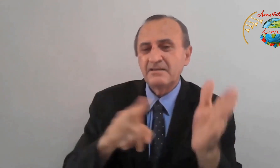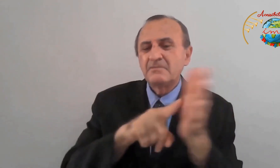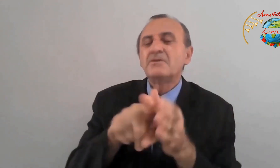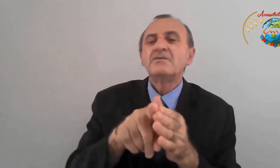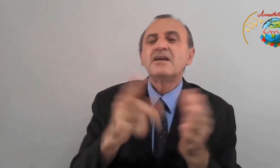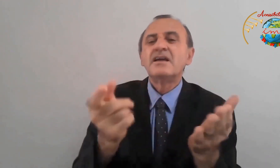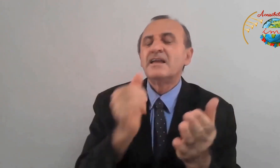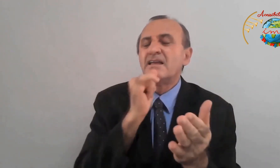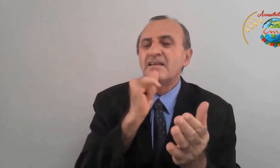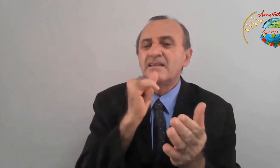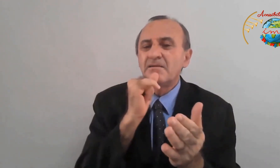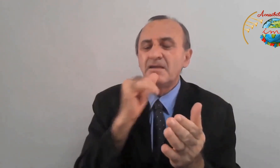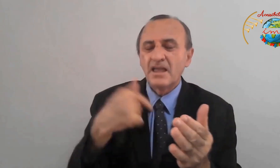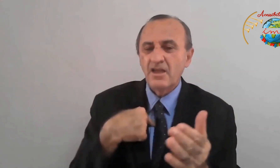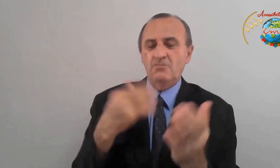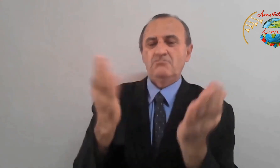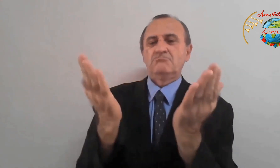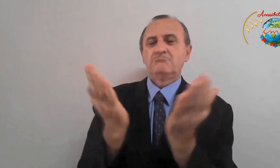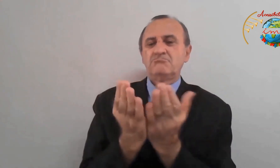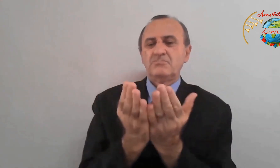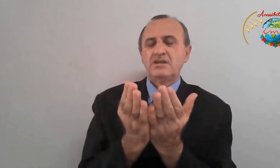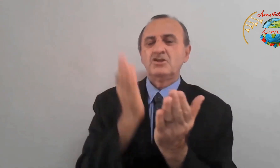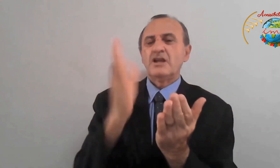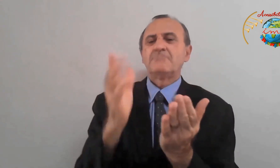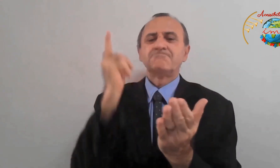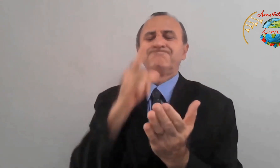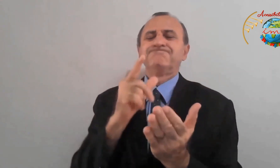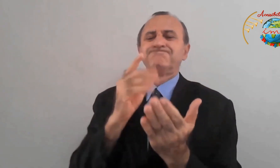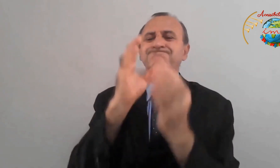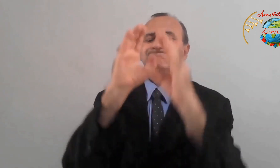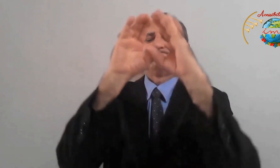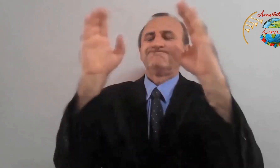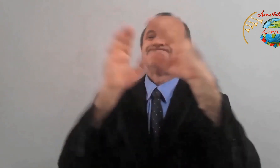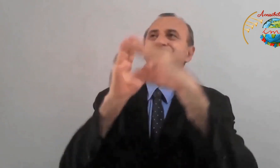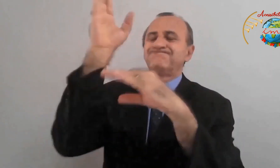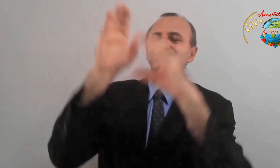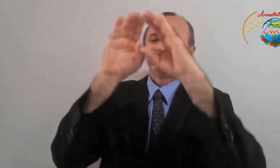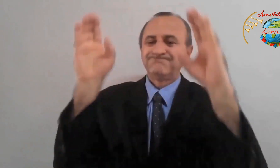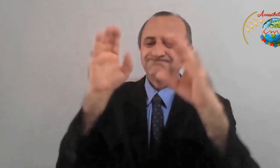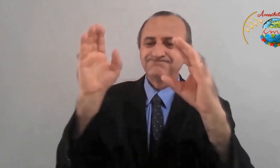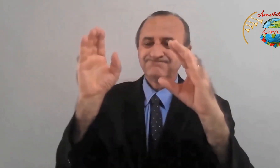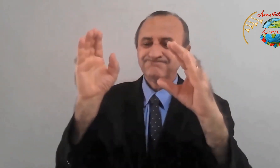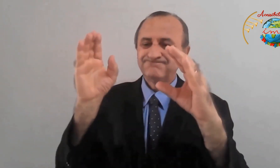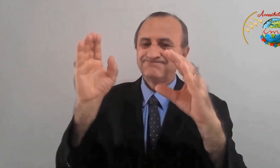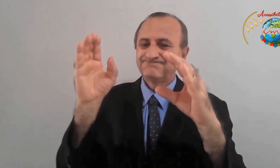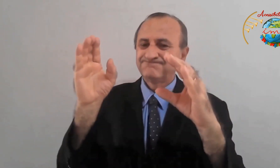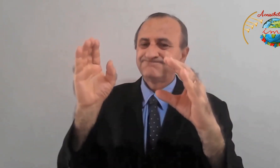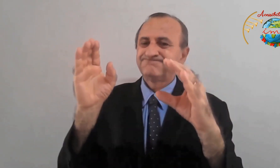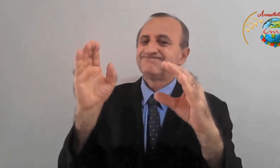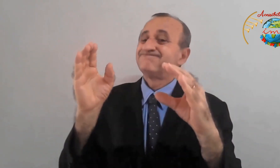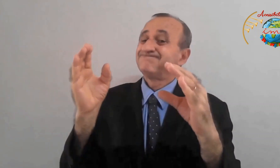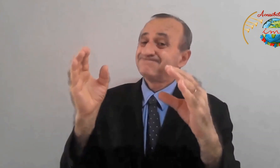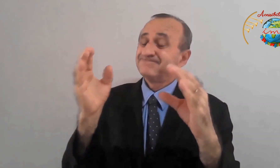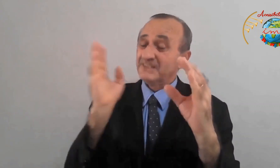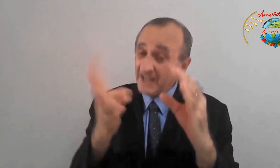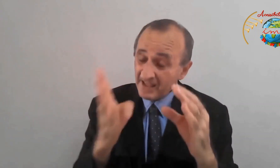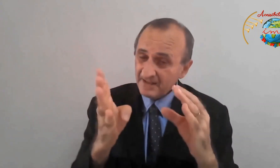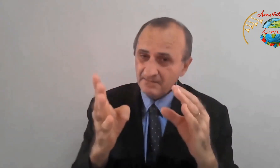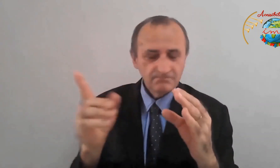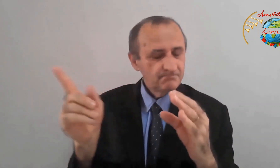dos interesses, ou então assim, olha, eu sou crente, eu já consegui meu lugar no céu. Será que é